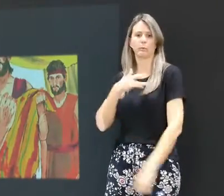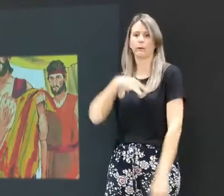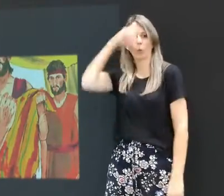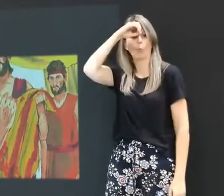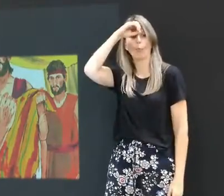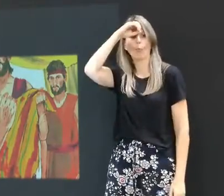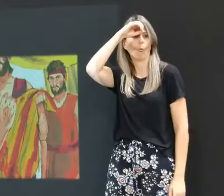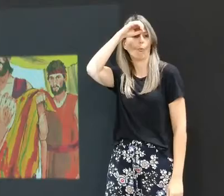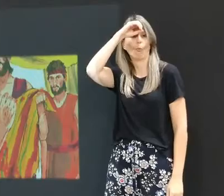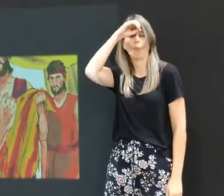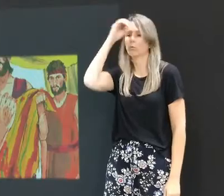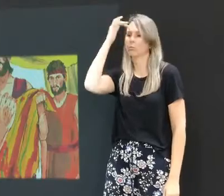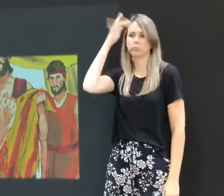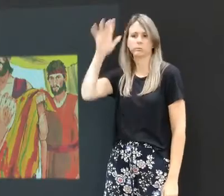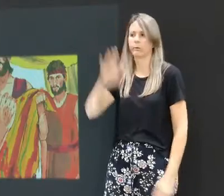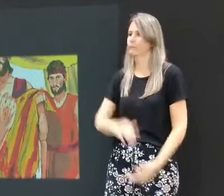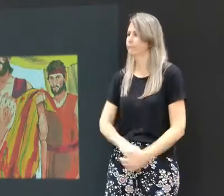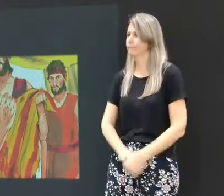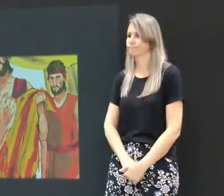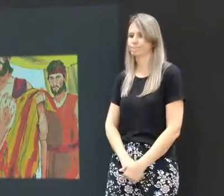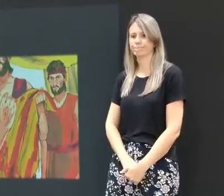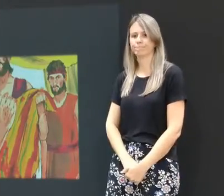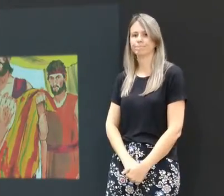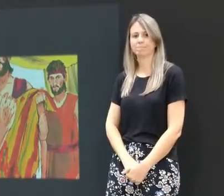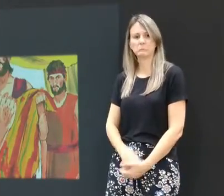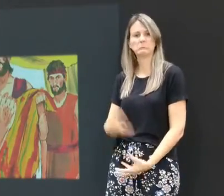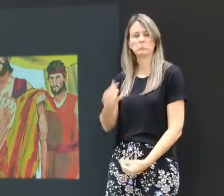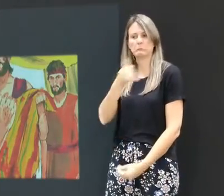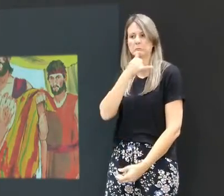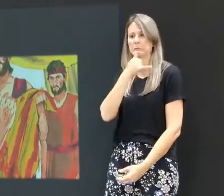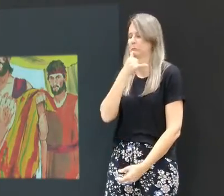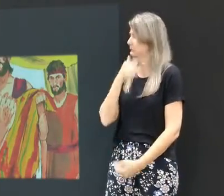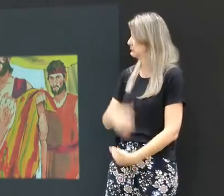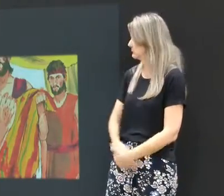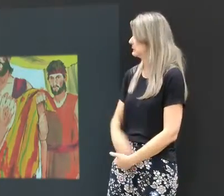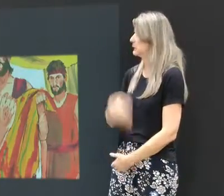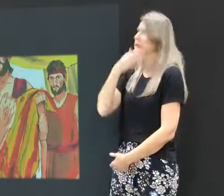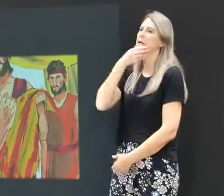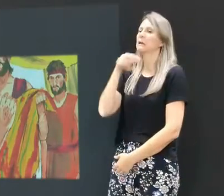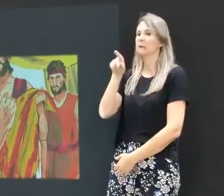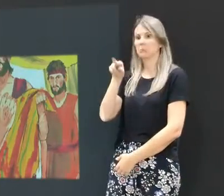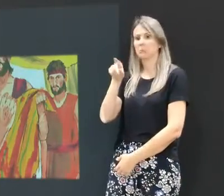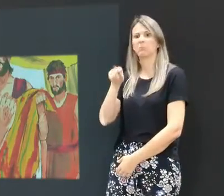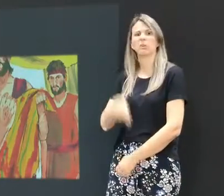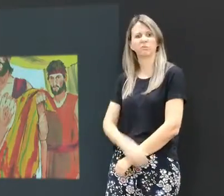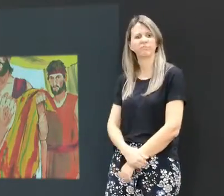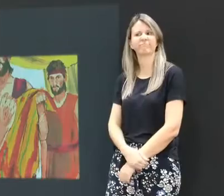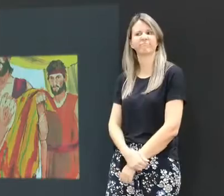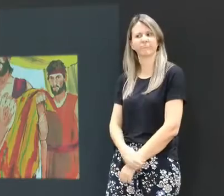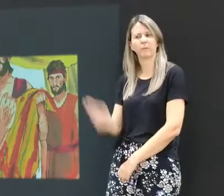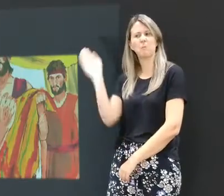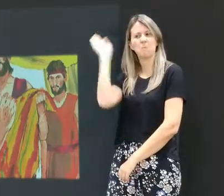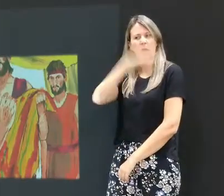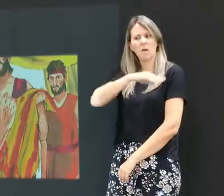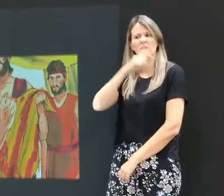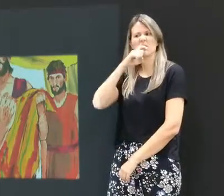Jacó, coitado, não sabia de nada. Inocente em tudo isso. Foi enganado pelos filhos. E os irmãos, maus,